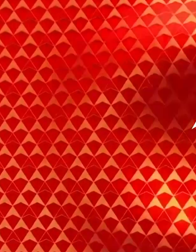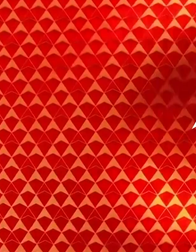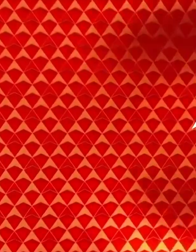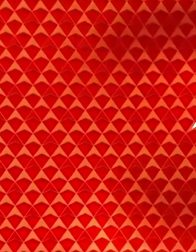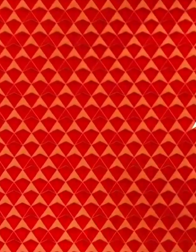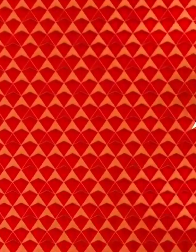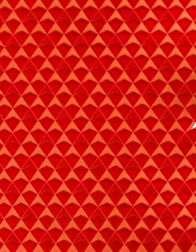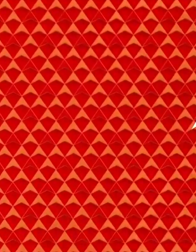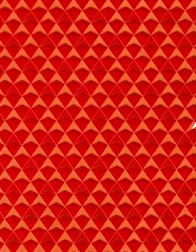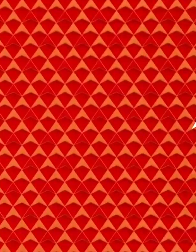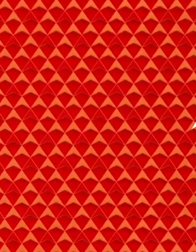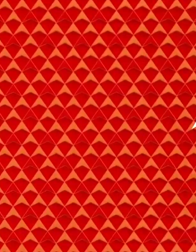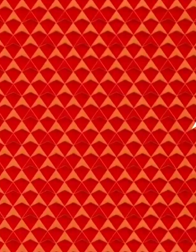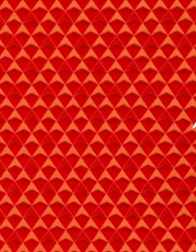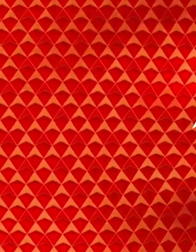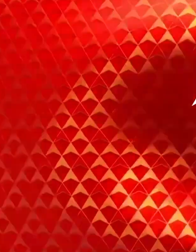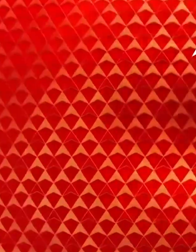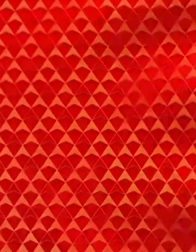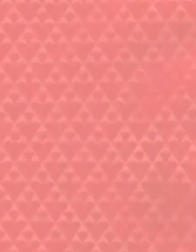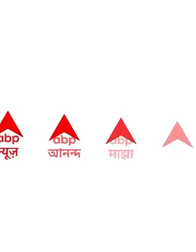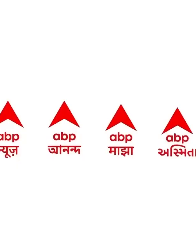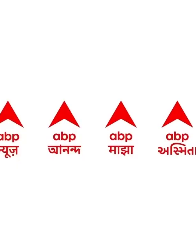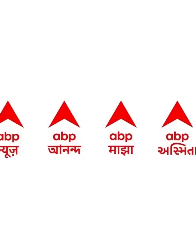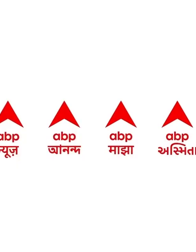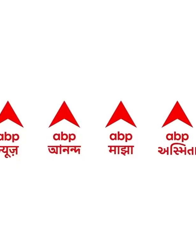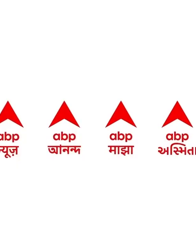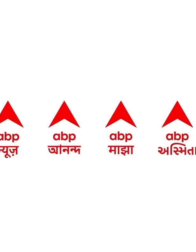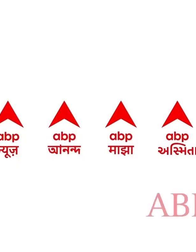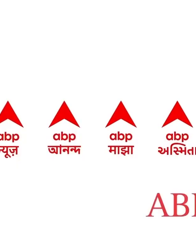एबीपी न्यूज आपको रखे आगे